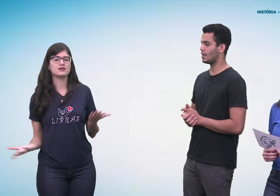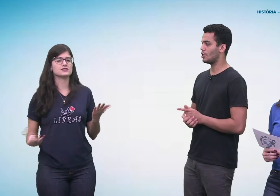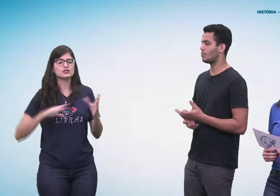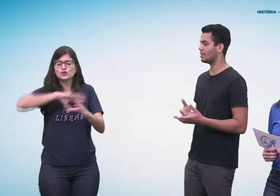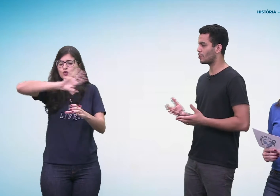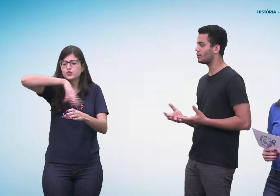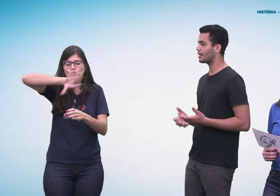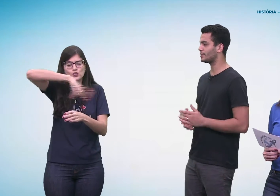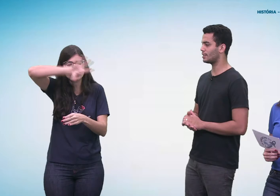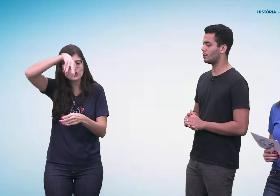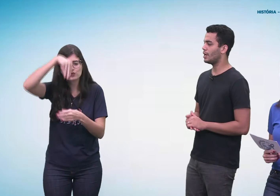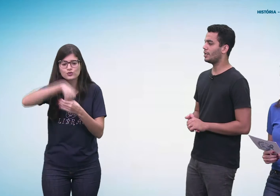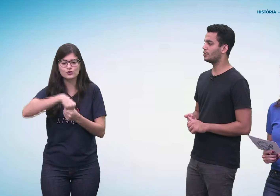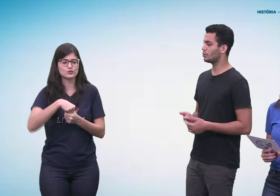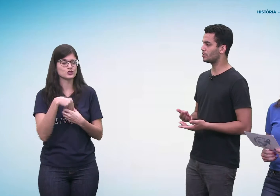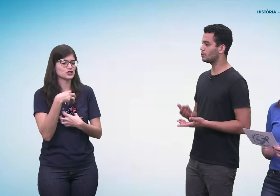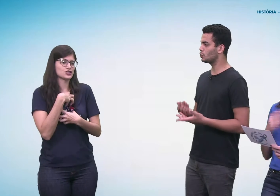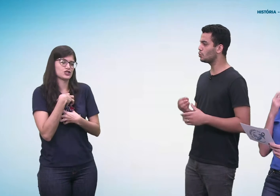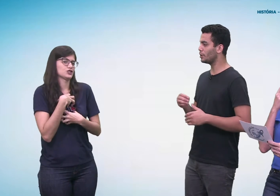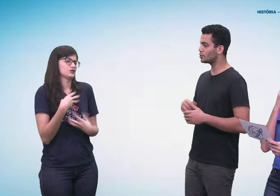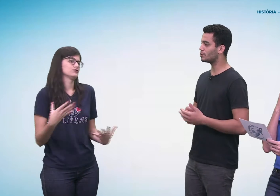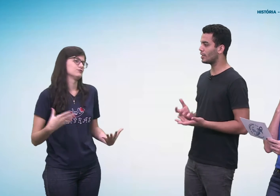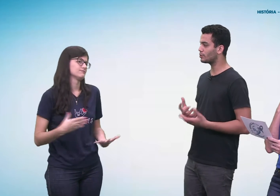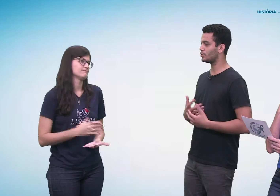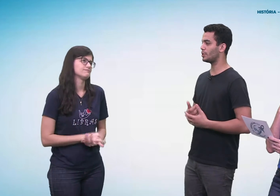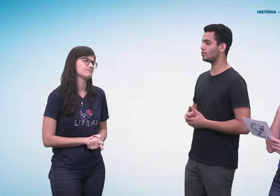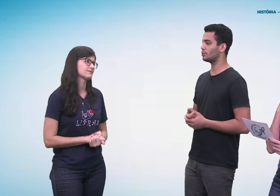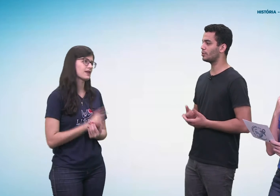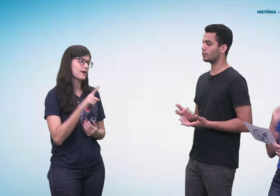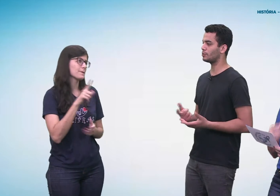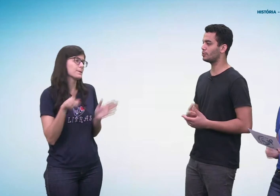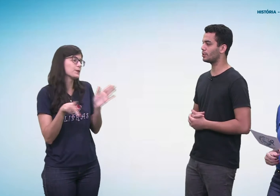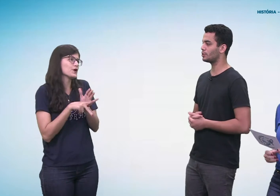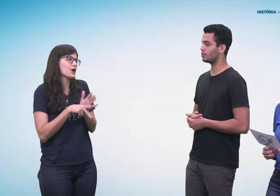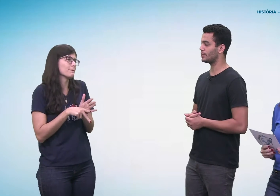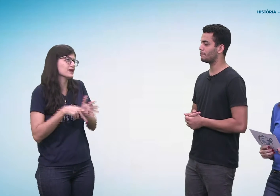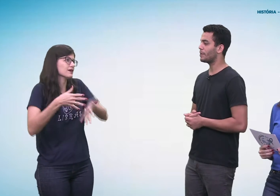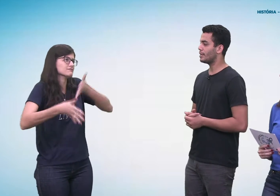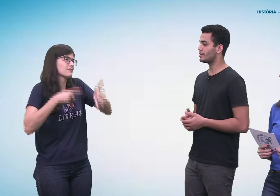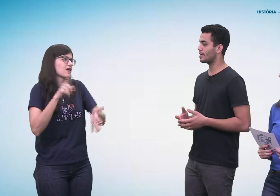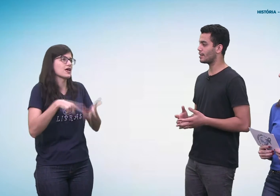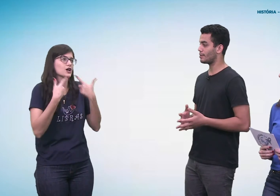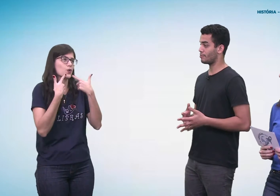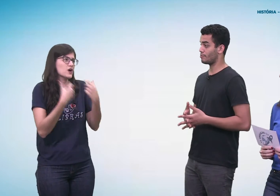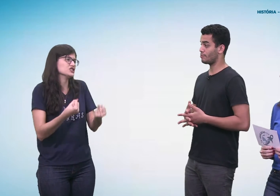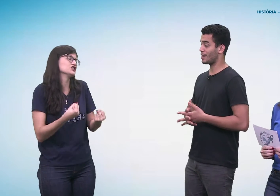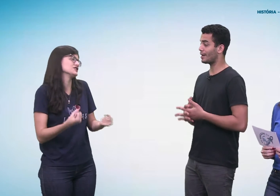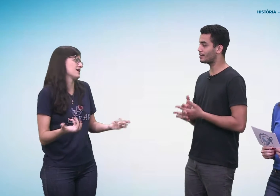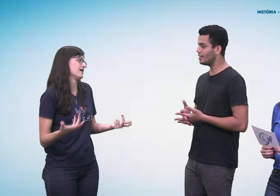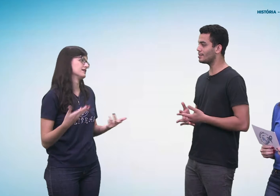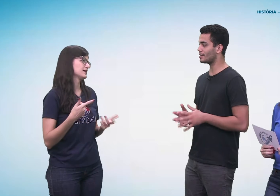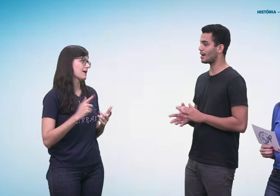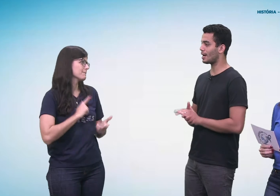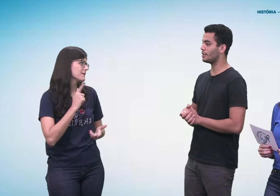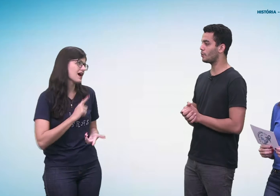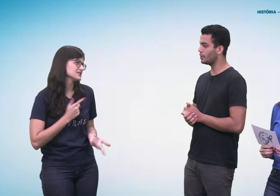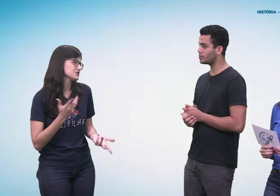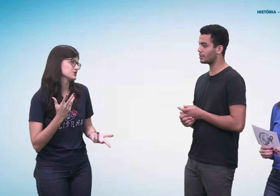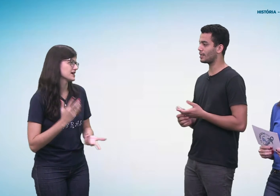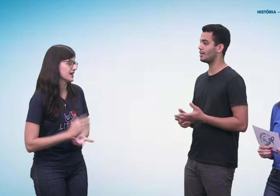no momento da comunicação. Então tem tudo isso dentro do jeito surdo, da cultura surda. Isso pertence à linguística,